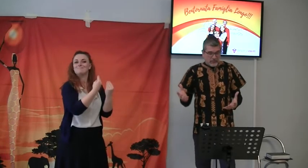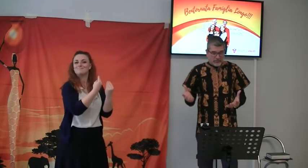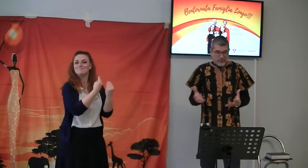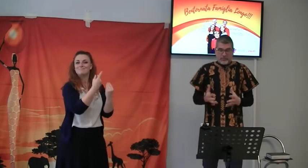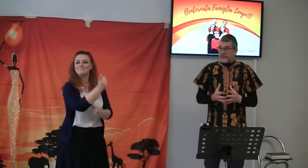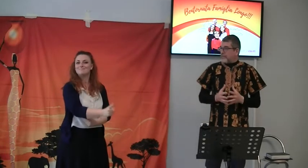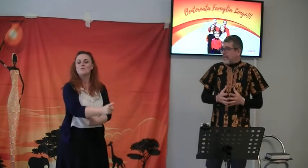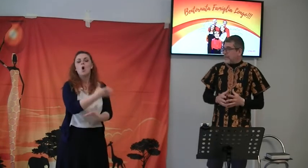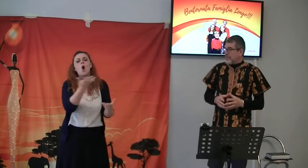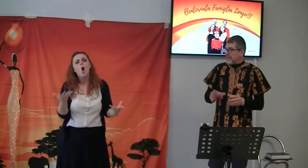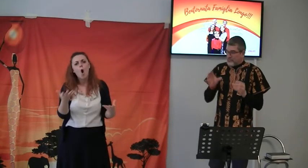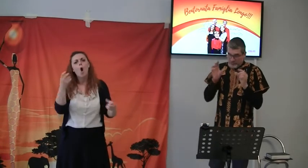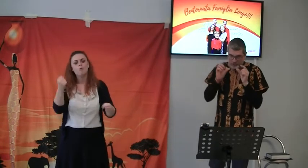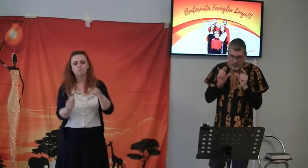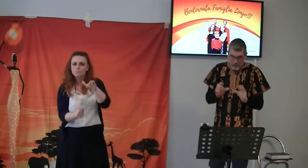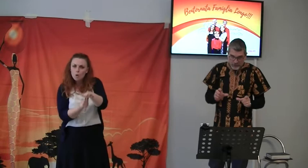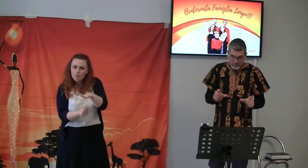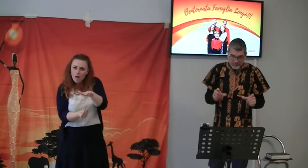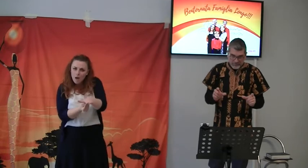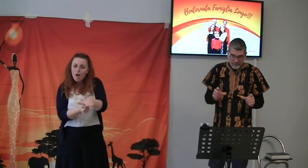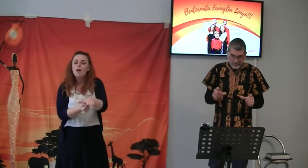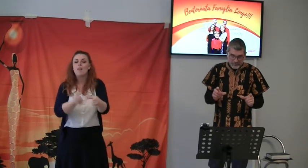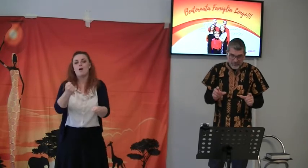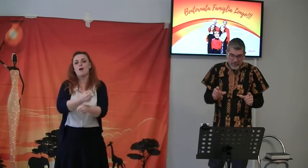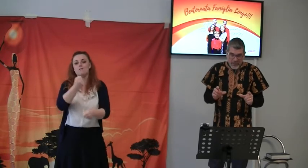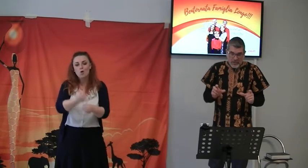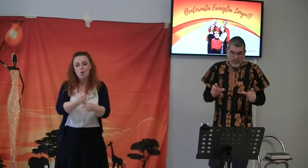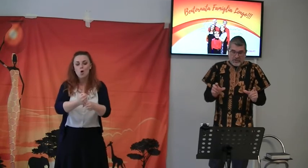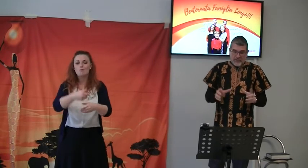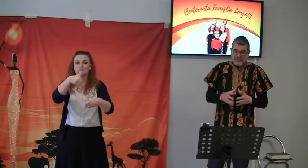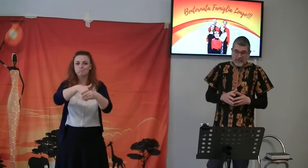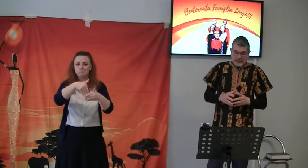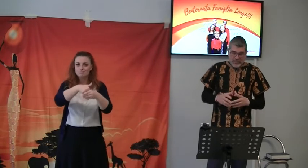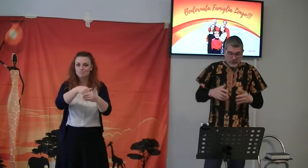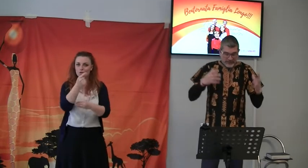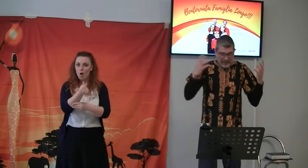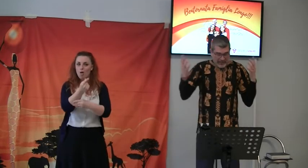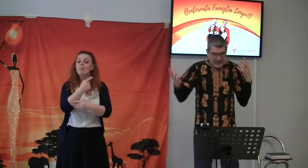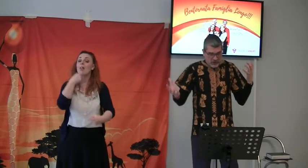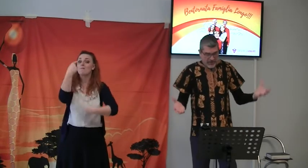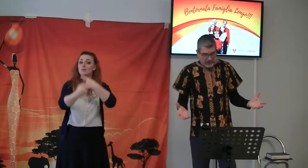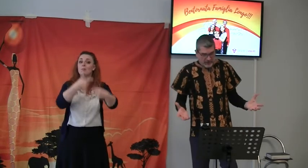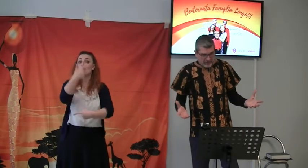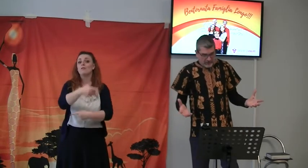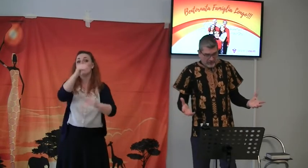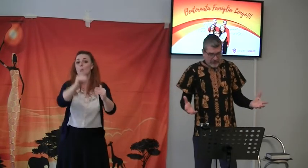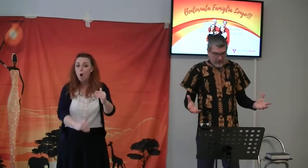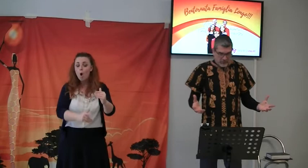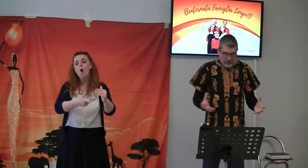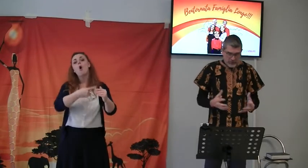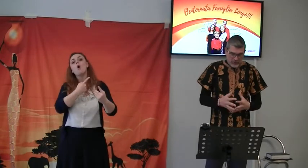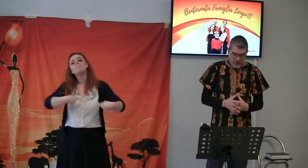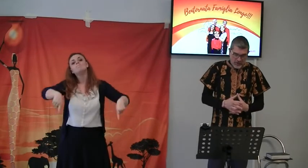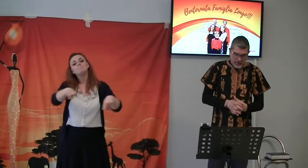della loro propria busta paga perché è sempre poco. Ci lamentiamo delle autorità, del governo che